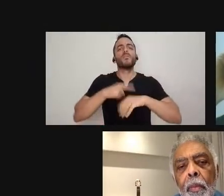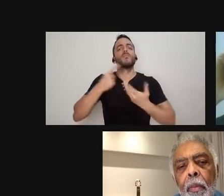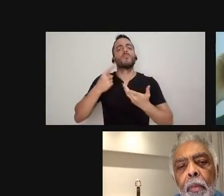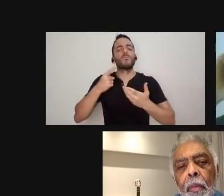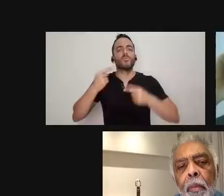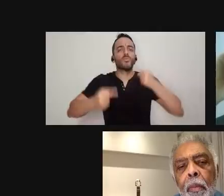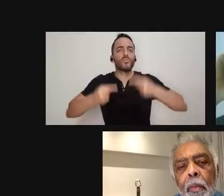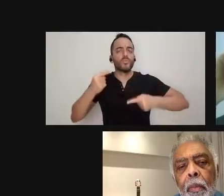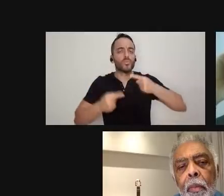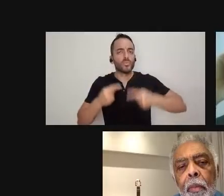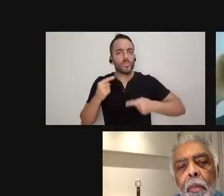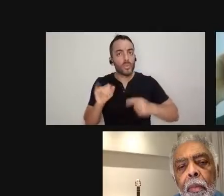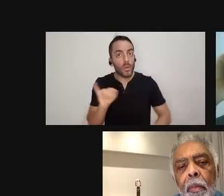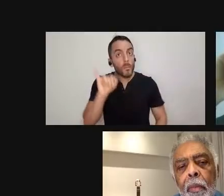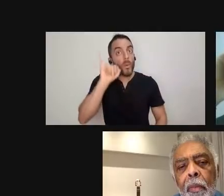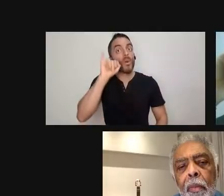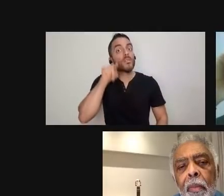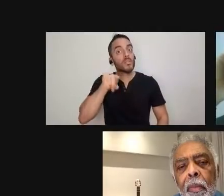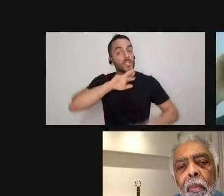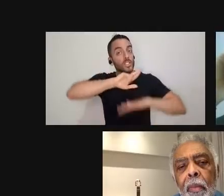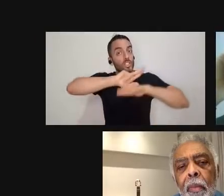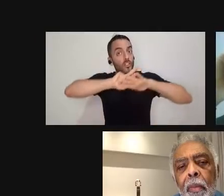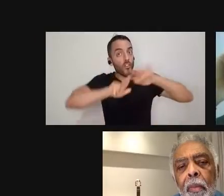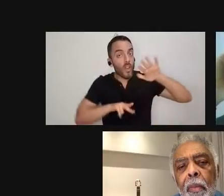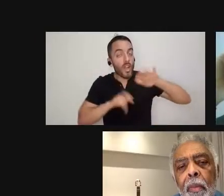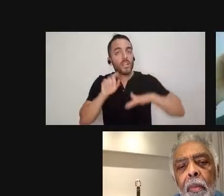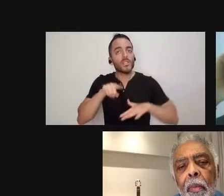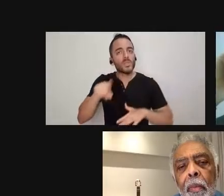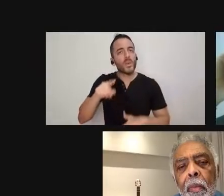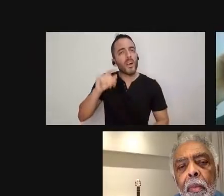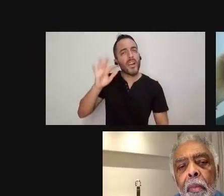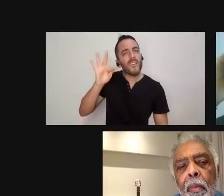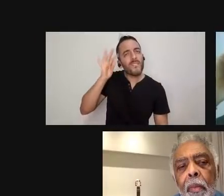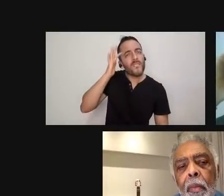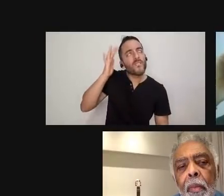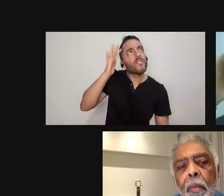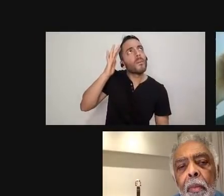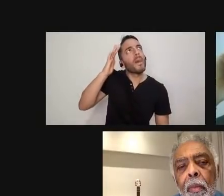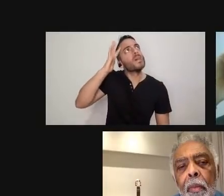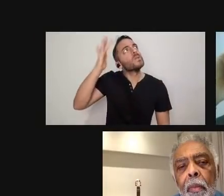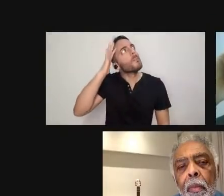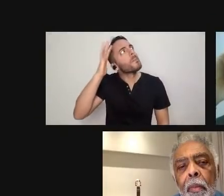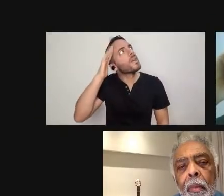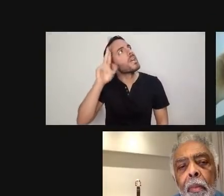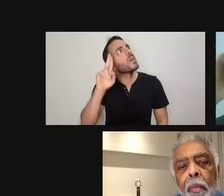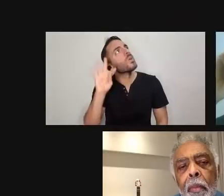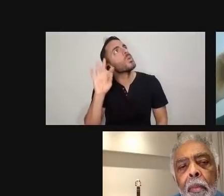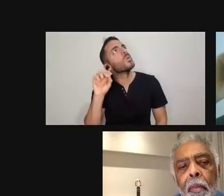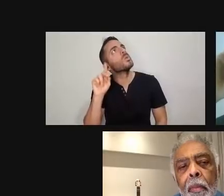este é uma utopia sem muitas possibilidades hoje? Sugestões.